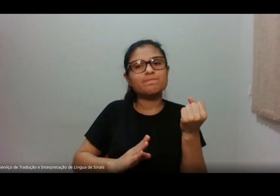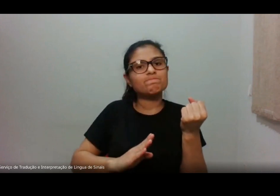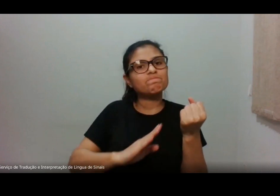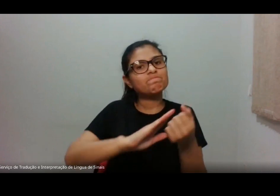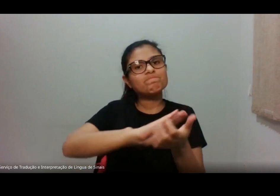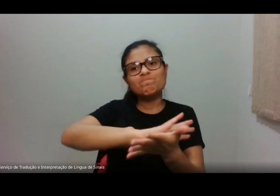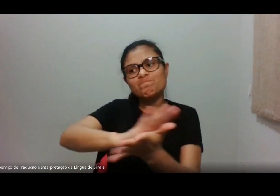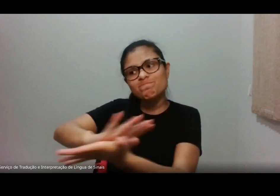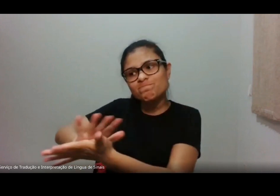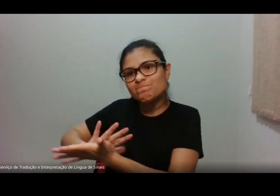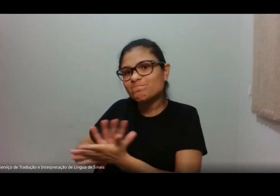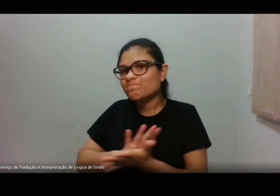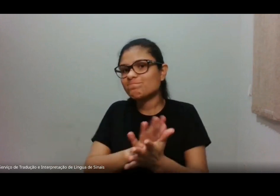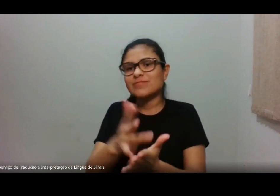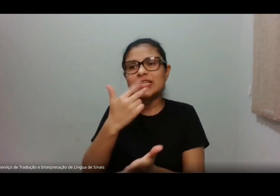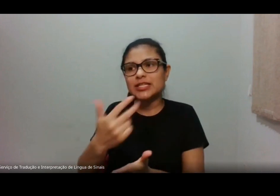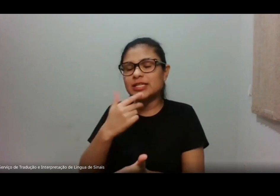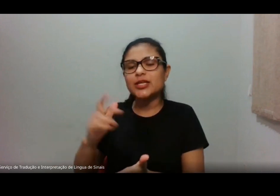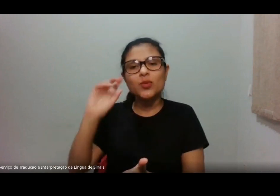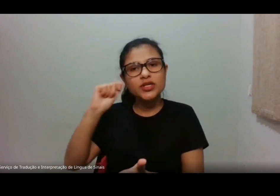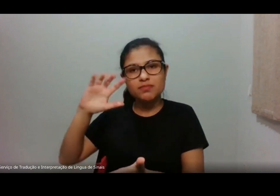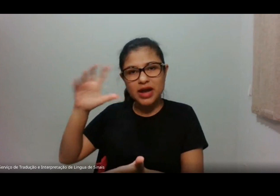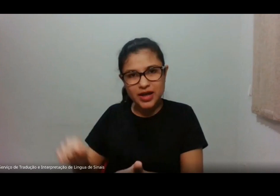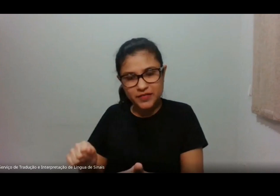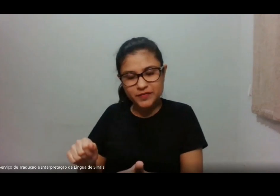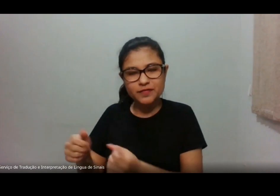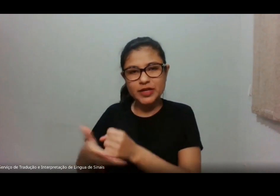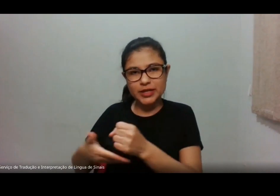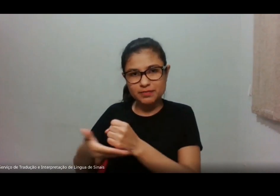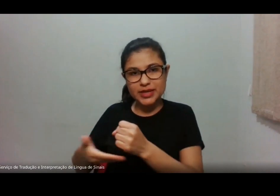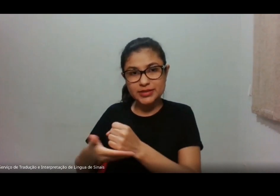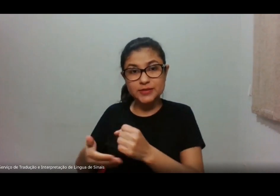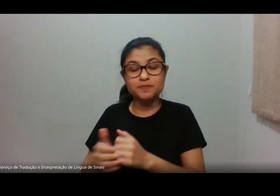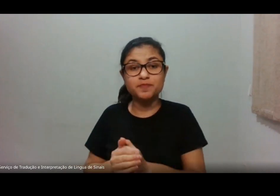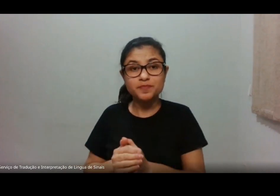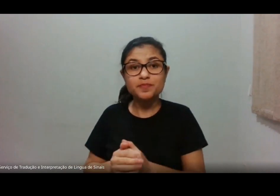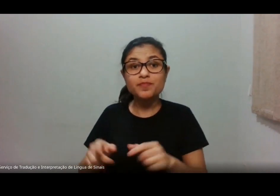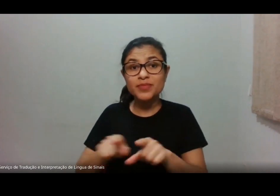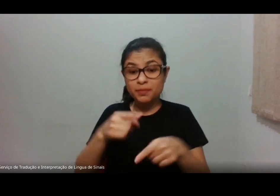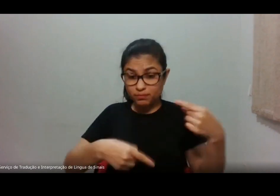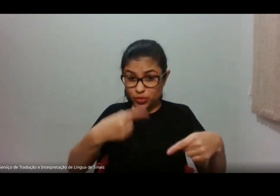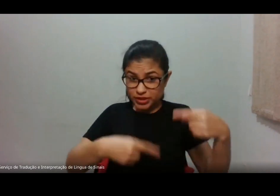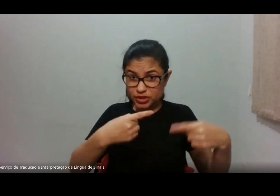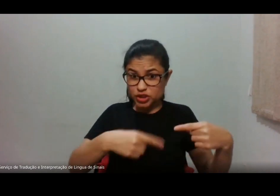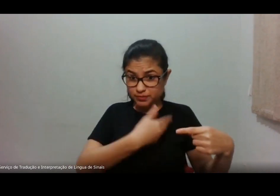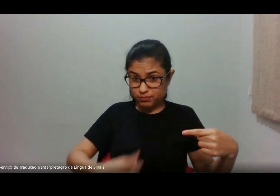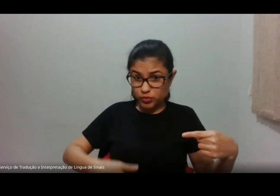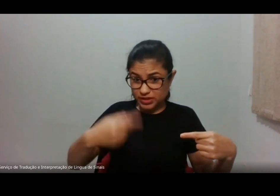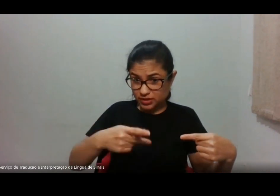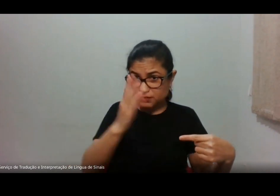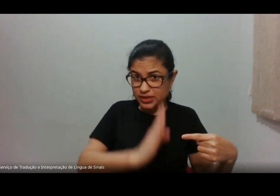extermina as línguas de matriz africana. A política pública que o Brasil tem para a demarcação de terras